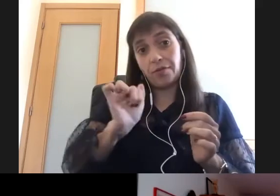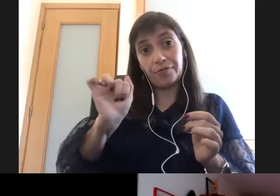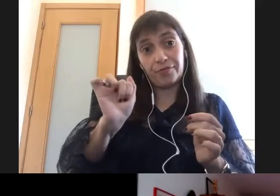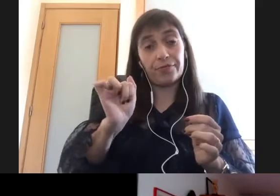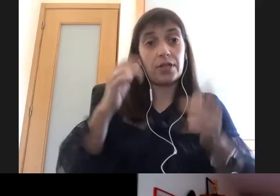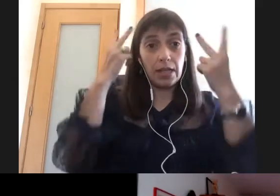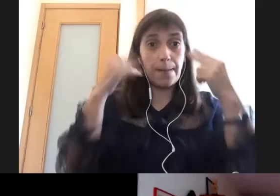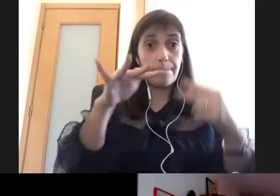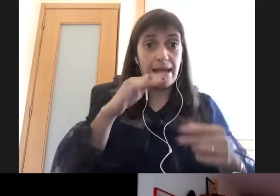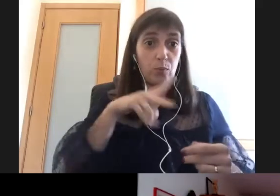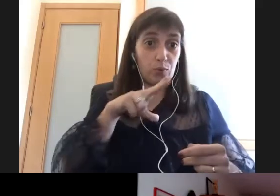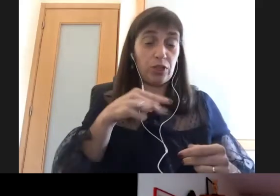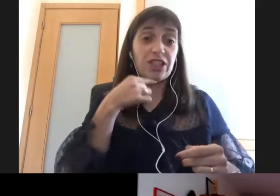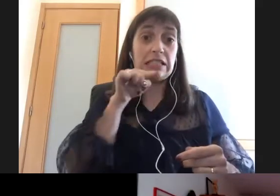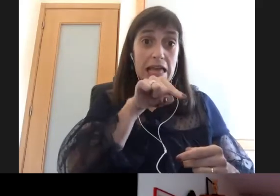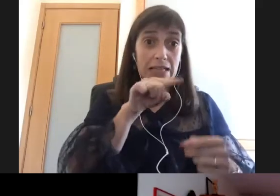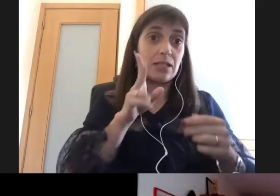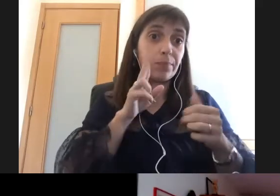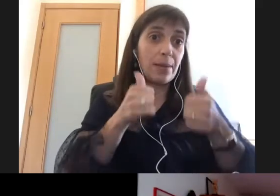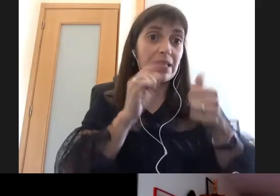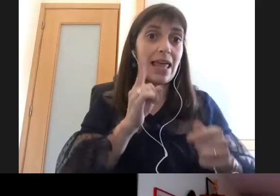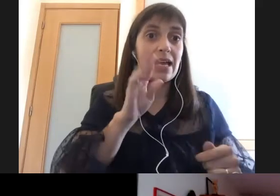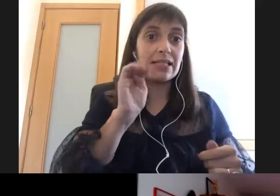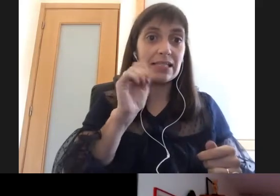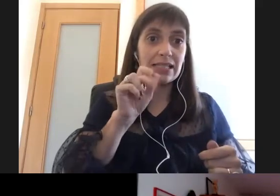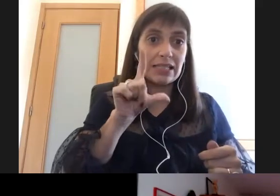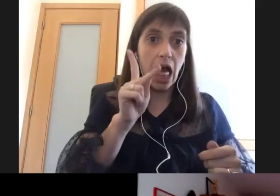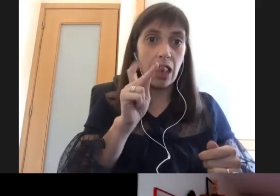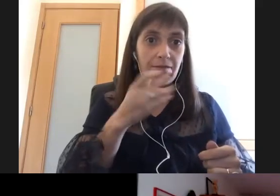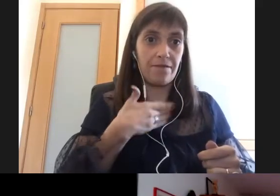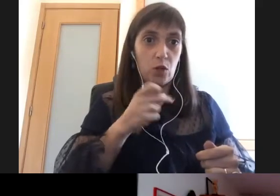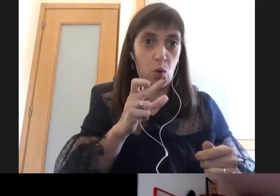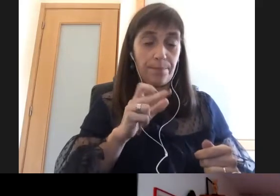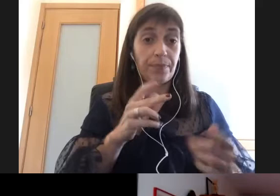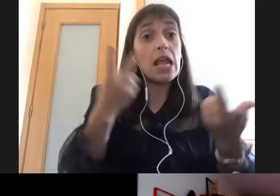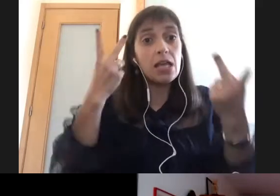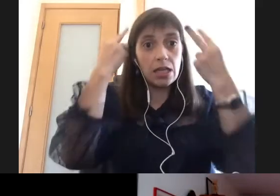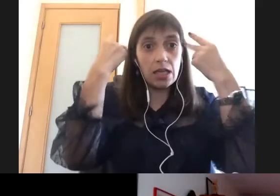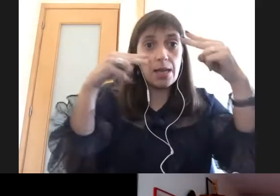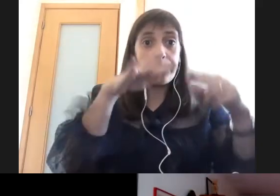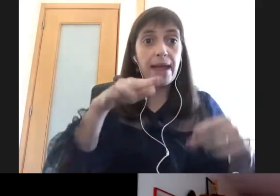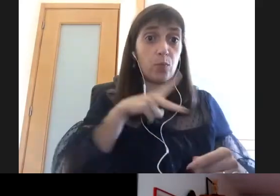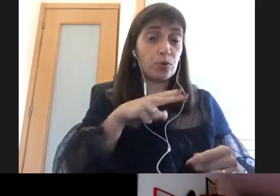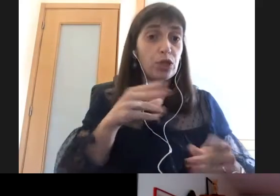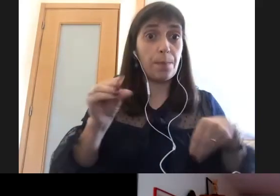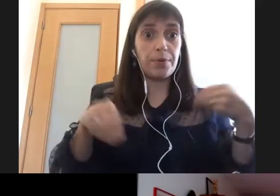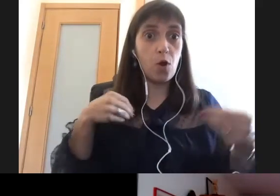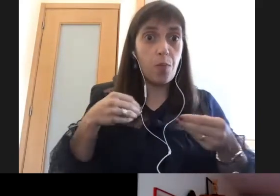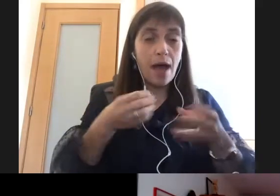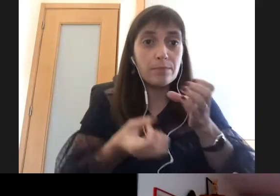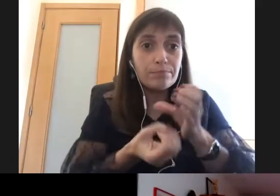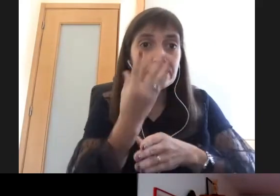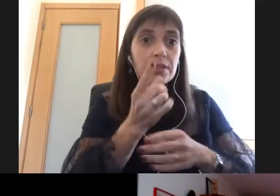que fica na Bahia. E o Império Português estava essencialmente preocupado com a produção de açúcar mesmo do Nordeste brasileiro.